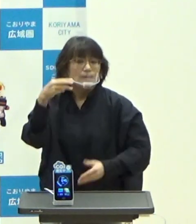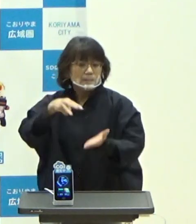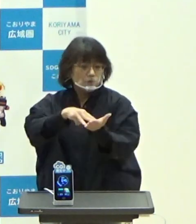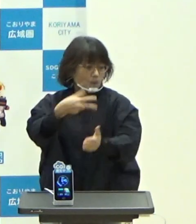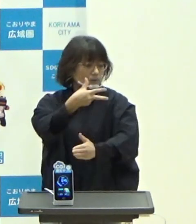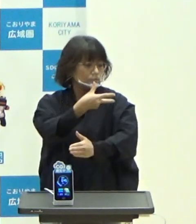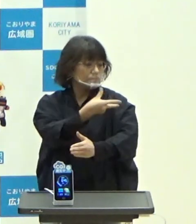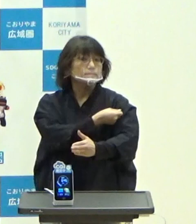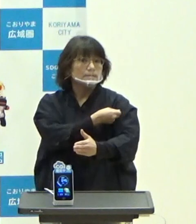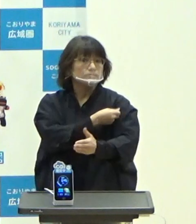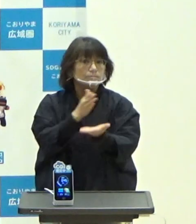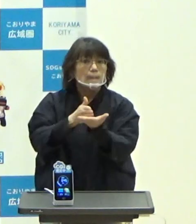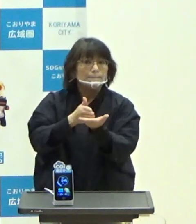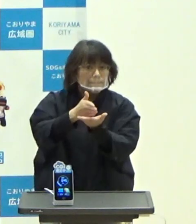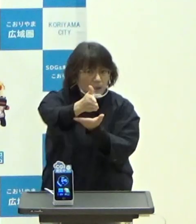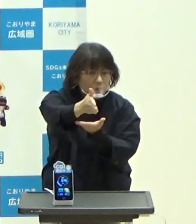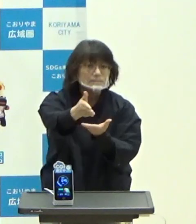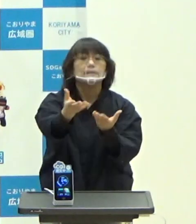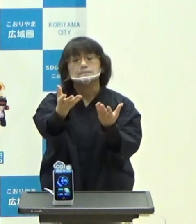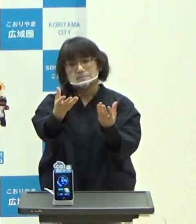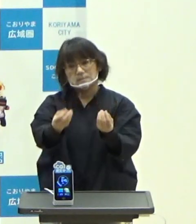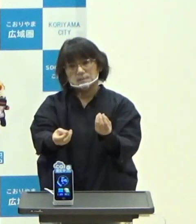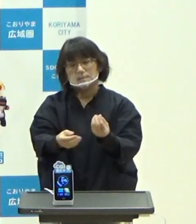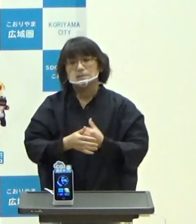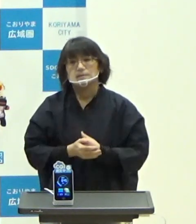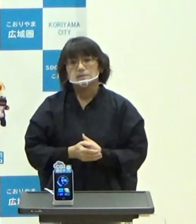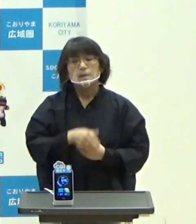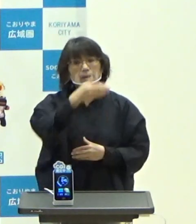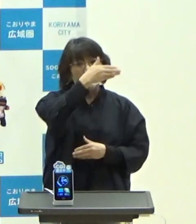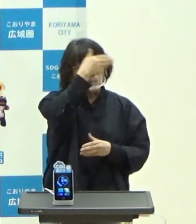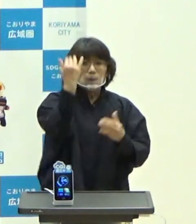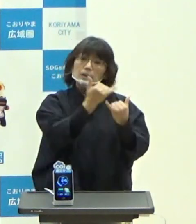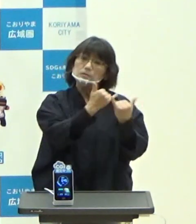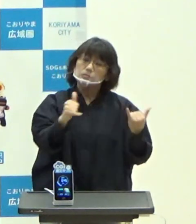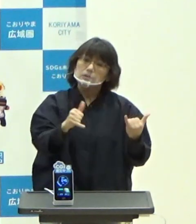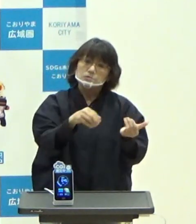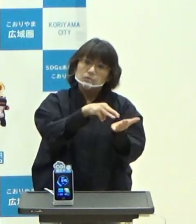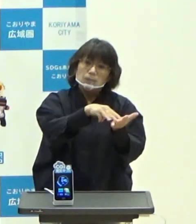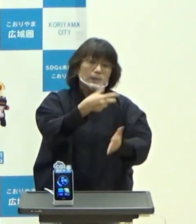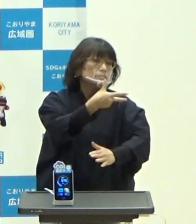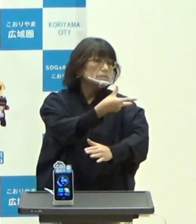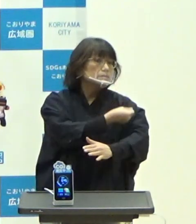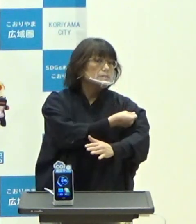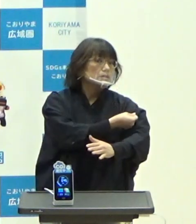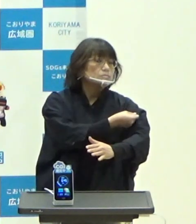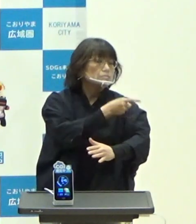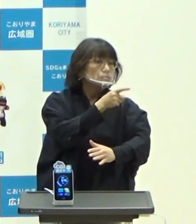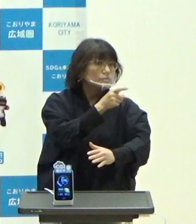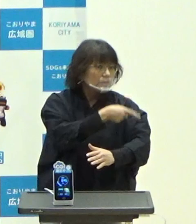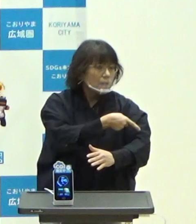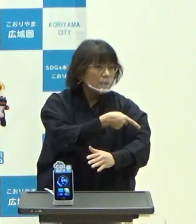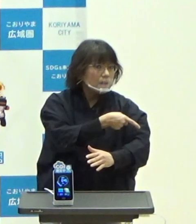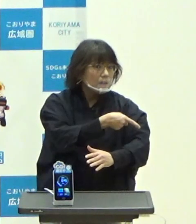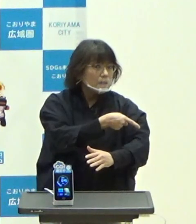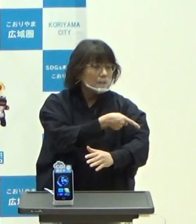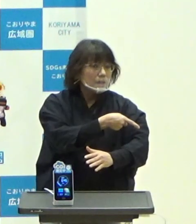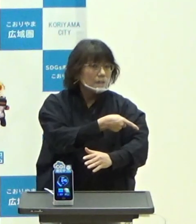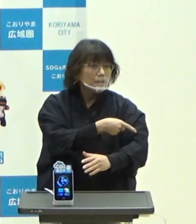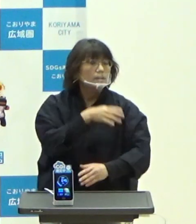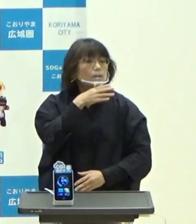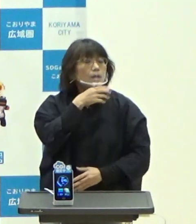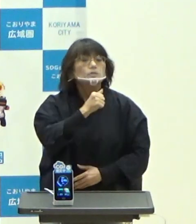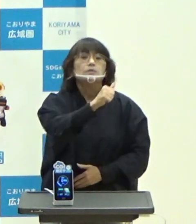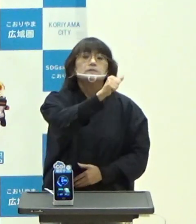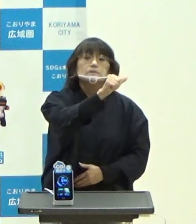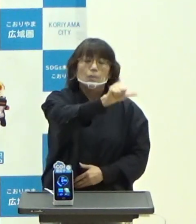ども、あの若年世代へのワクチン接種並びに、あの5歳から